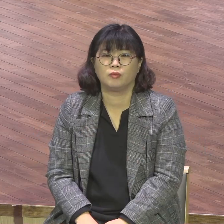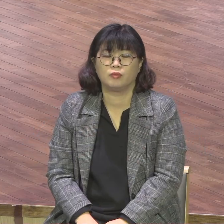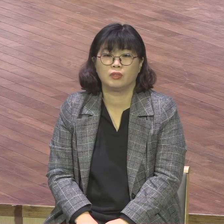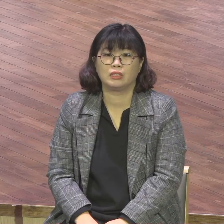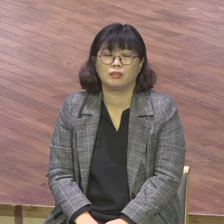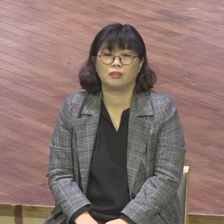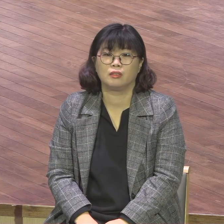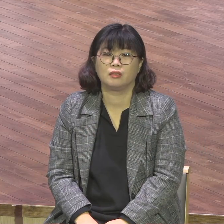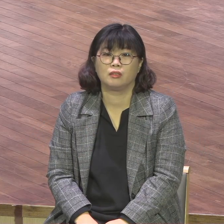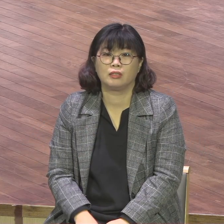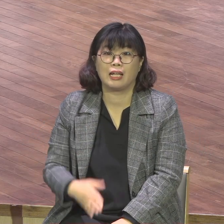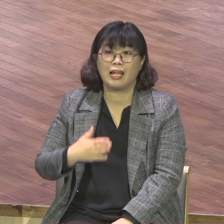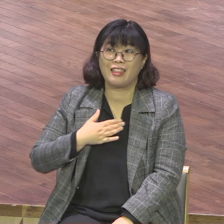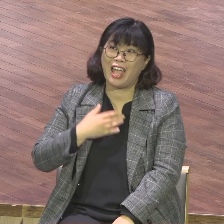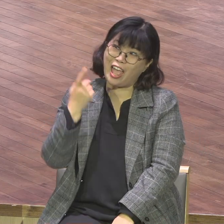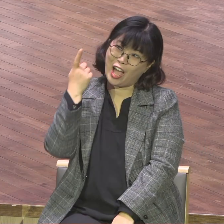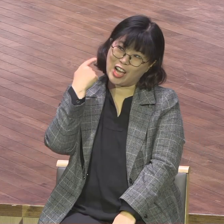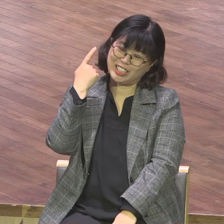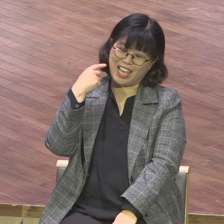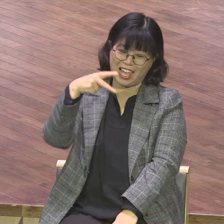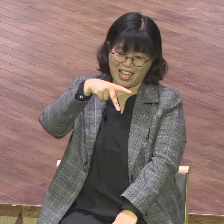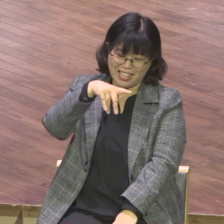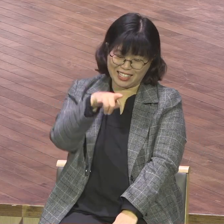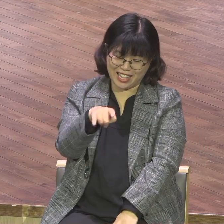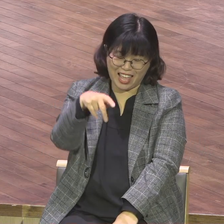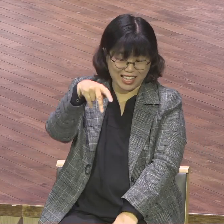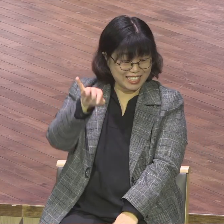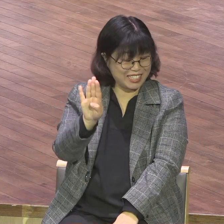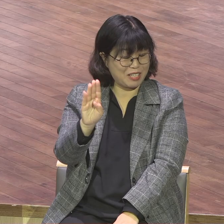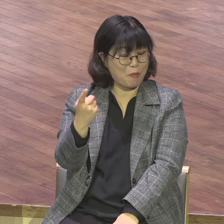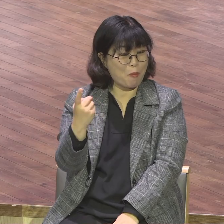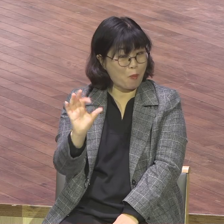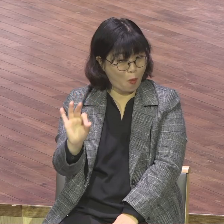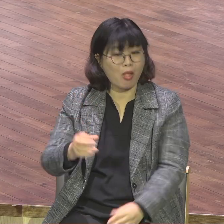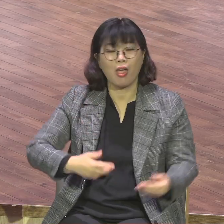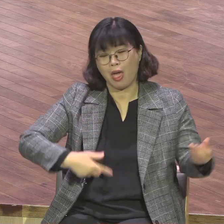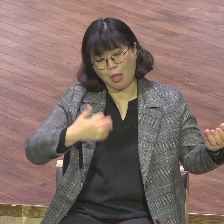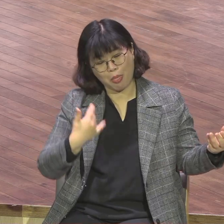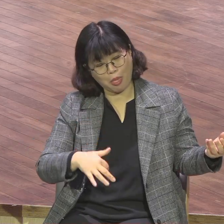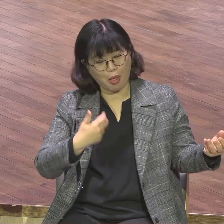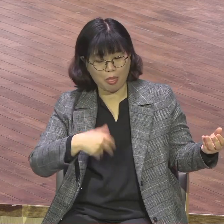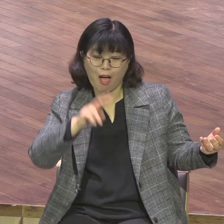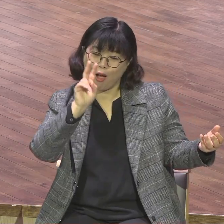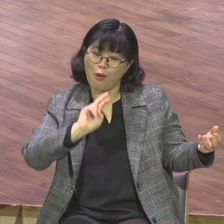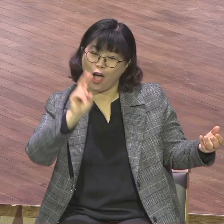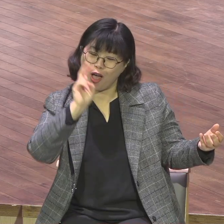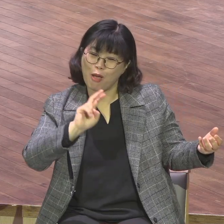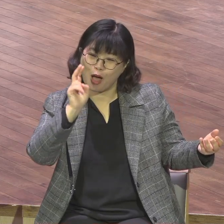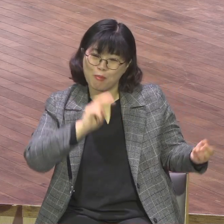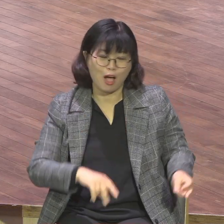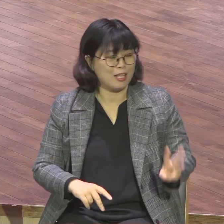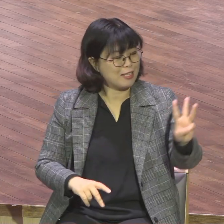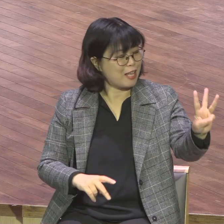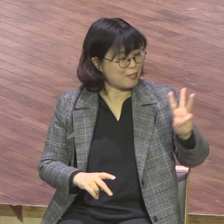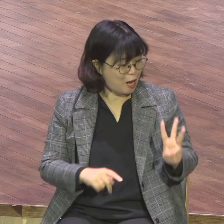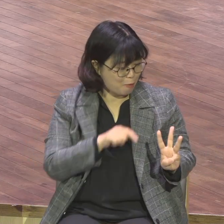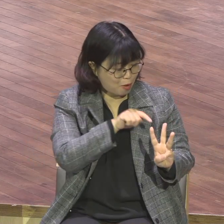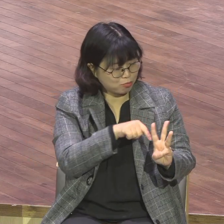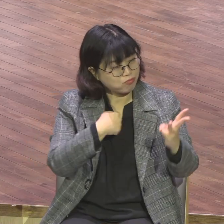제가 어제 그 세시봉을 보면서 저 같이 나이를 먹어가는데 어째 저렇게 망가졌을까?